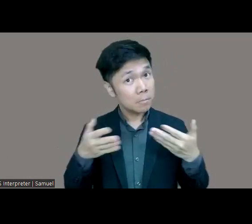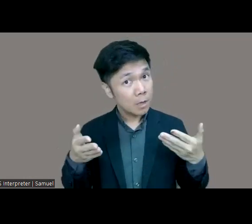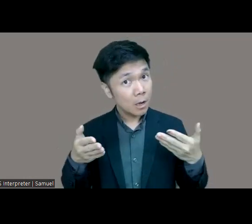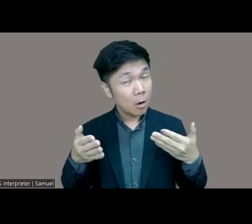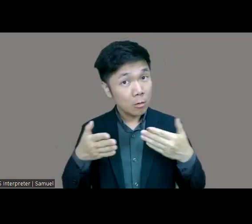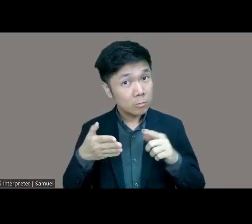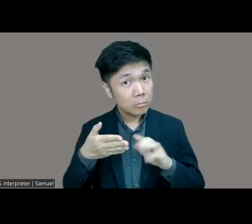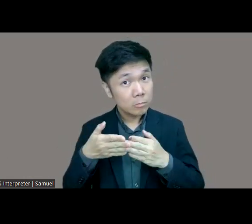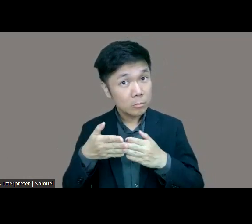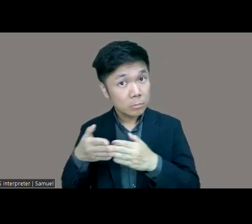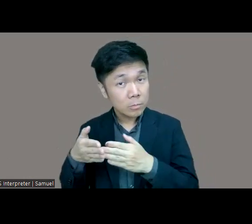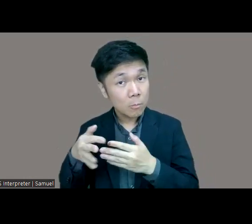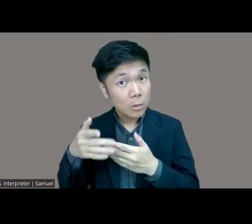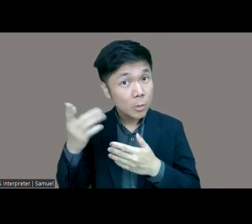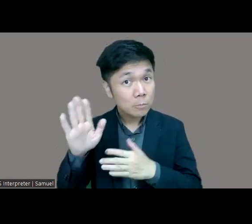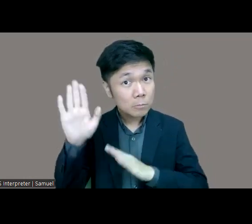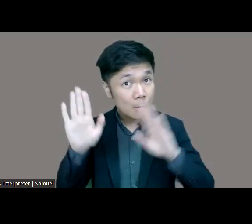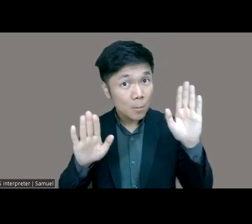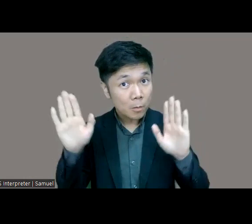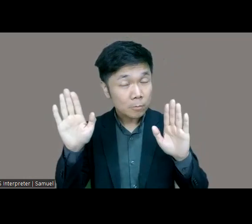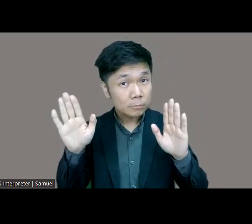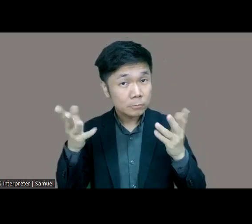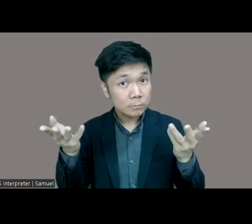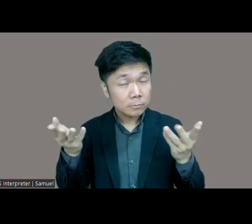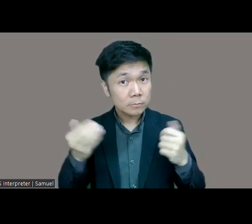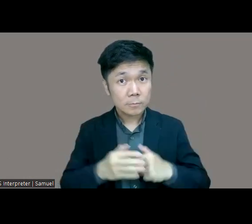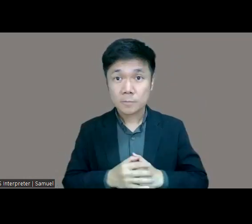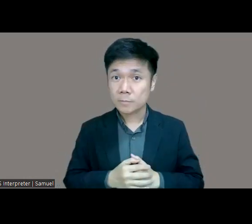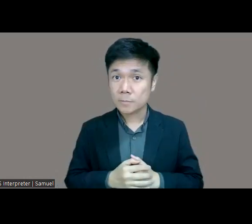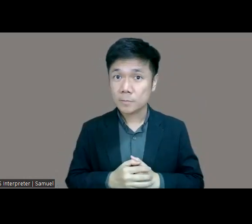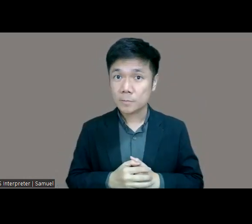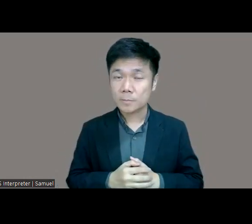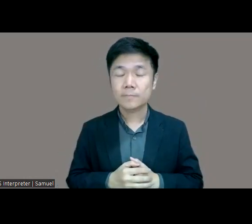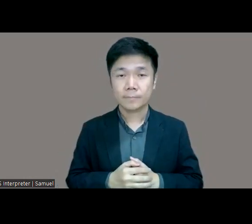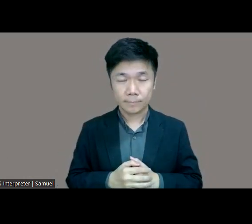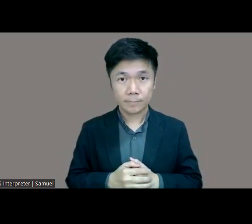le webinaire, à moins que quelqu'un voudra partager quelque chose.